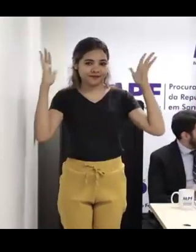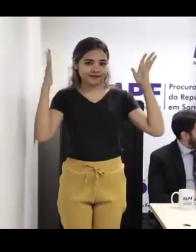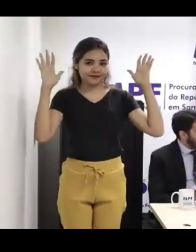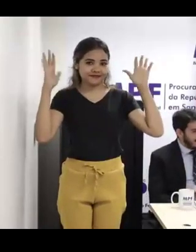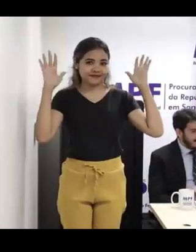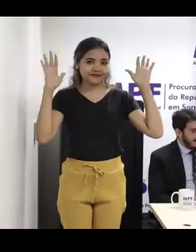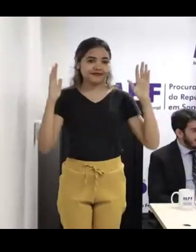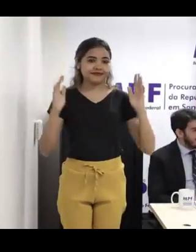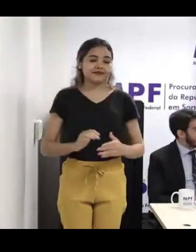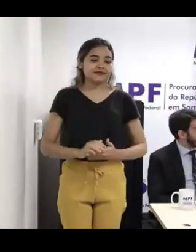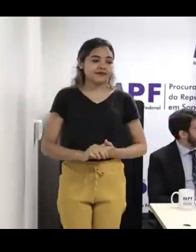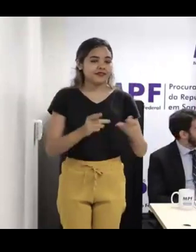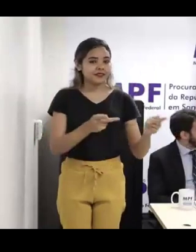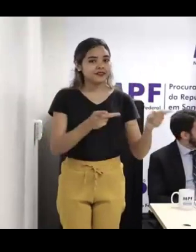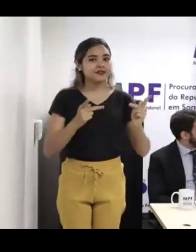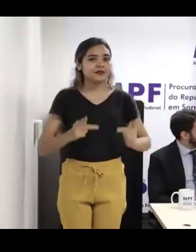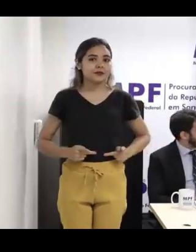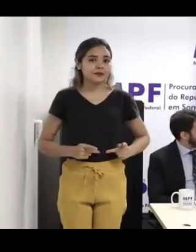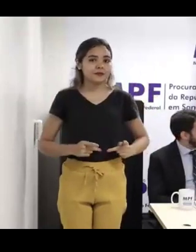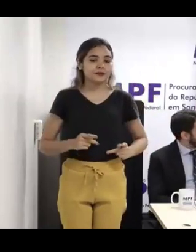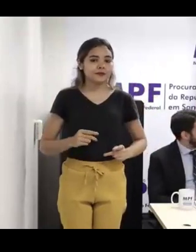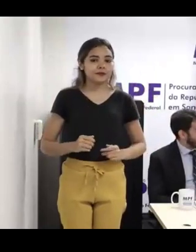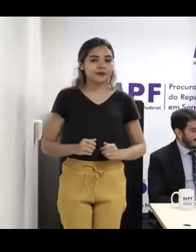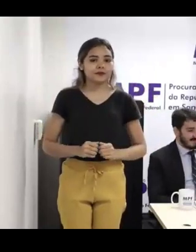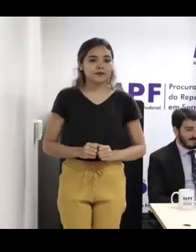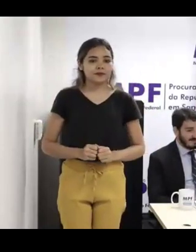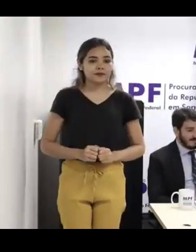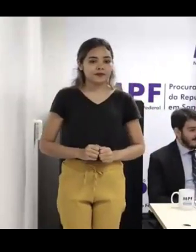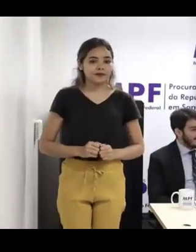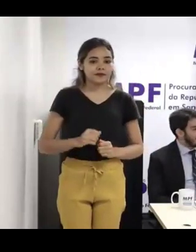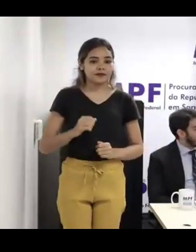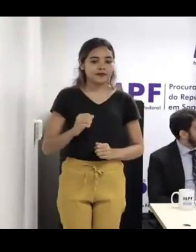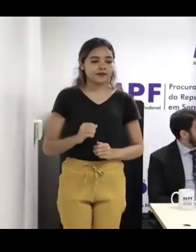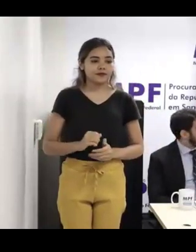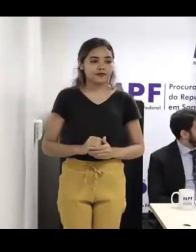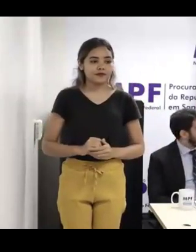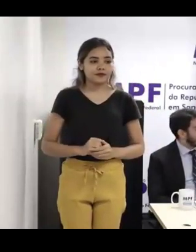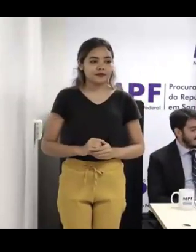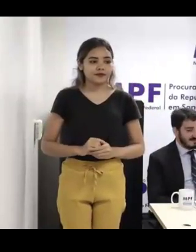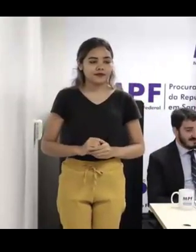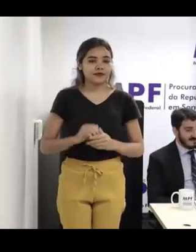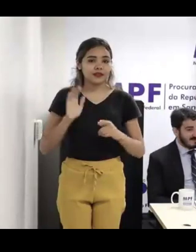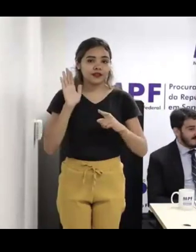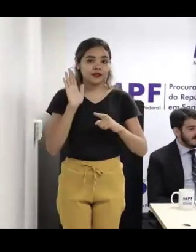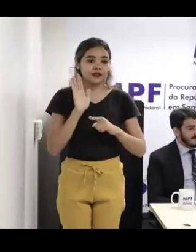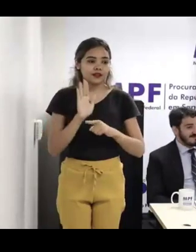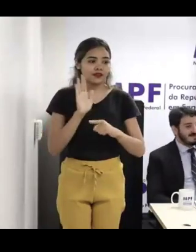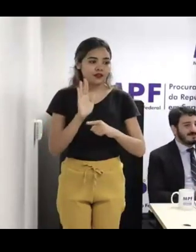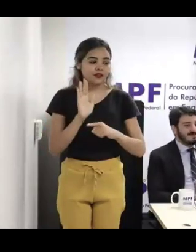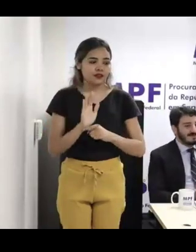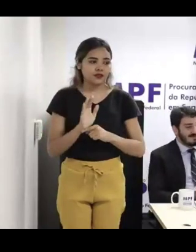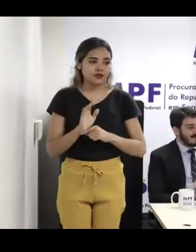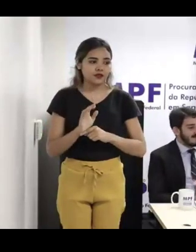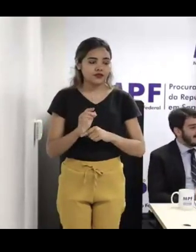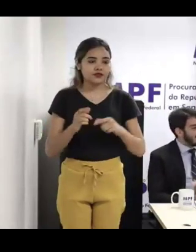Viana chamamos ainda a senhora celusa Brito Secretária de Assistência Social do município de santaré